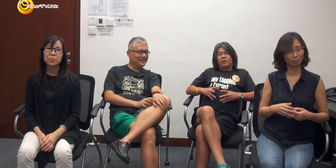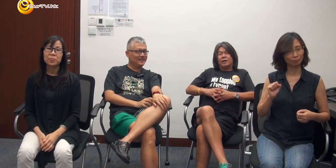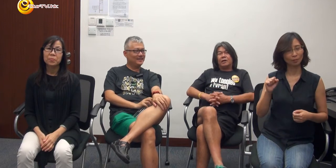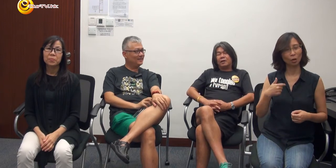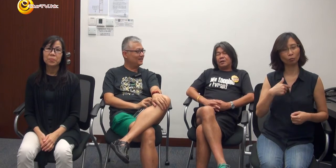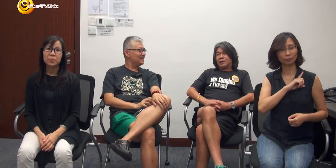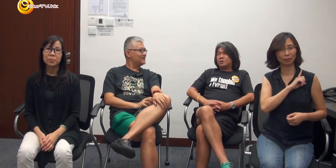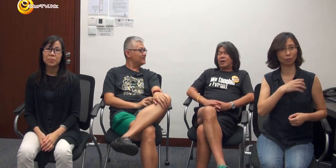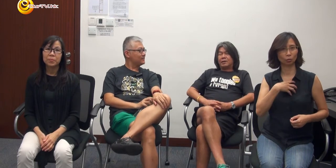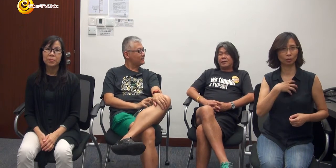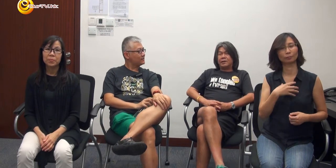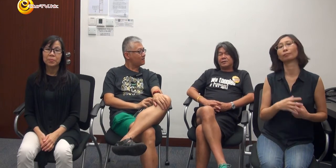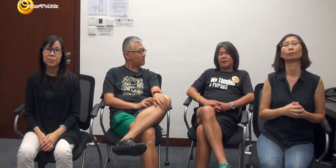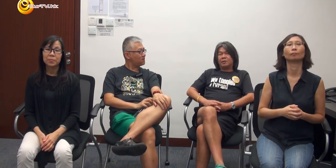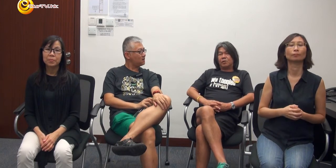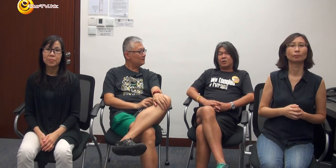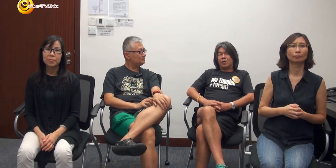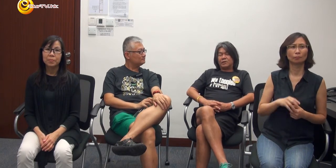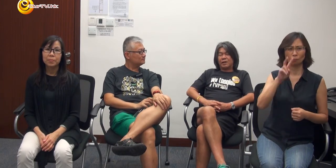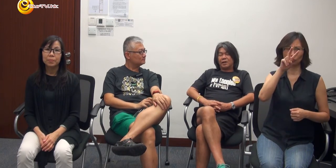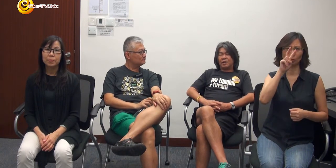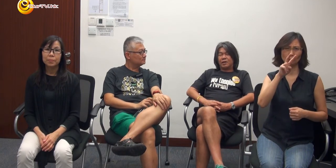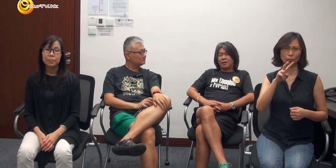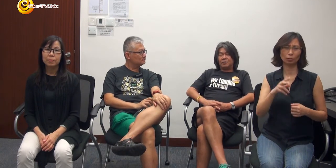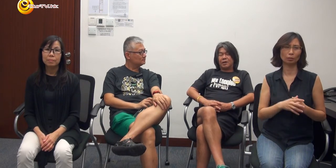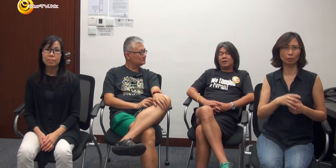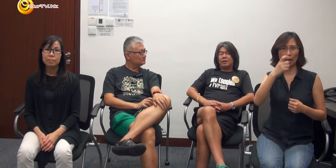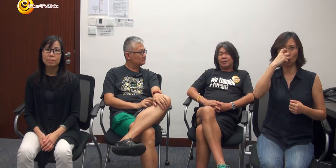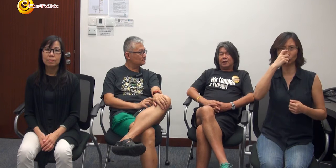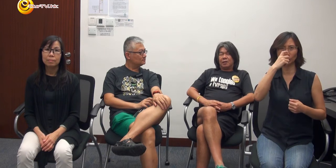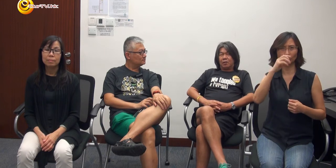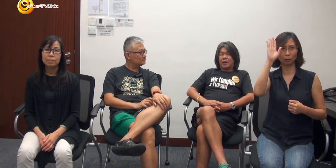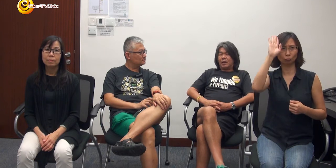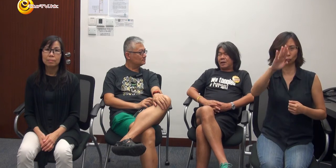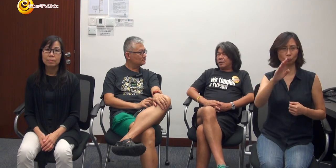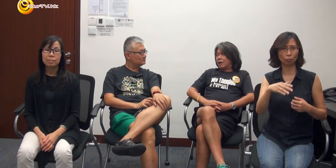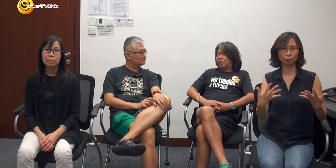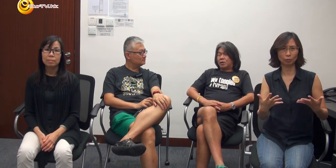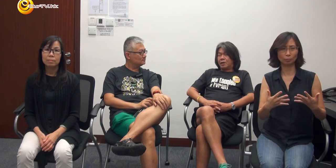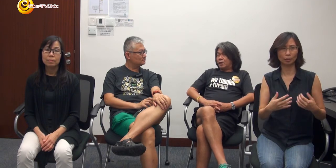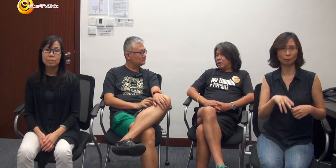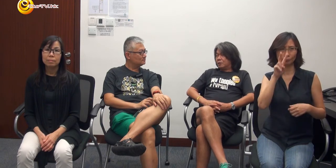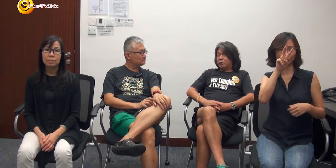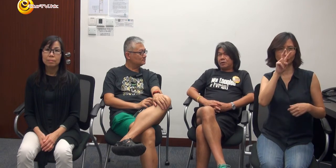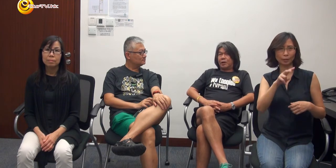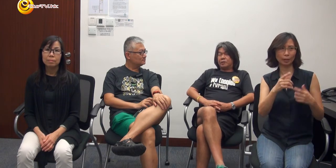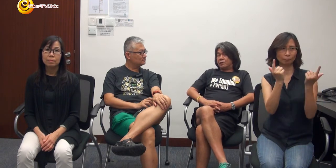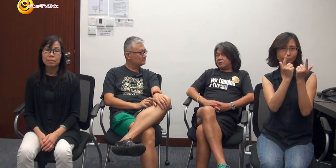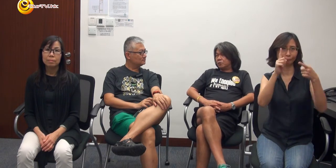得睇而家形勢，無論梁振英嘅命運係點啦，我覺得係睇北大河嘅會議，北大河就通常八